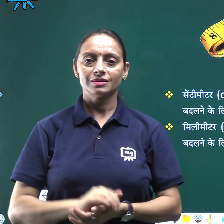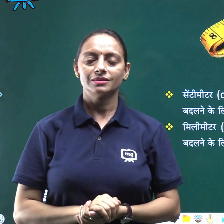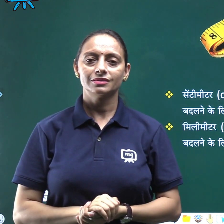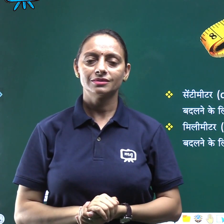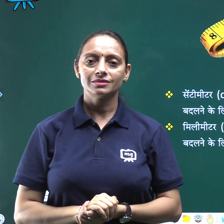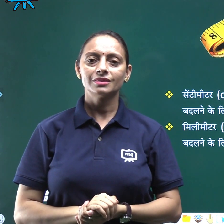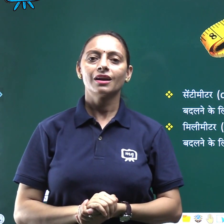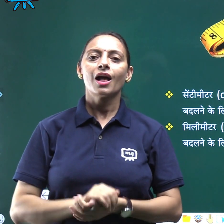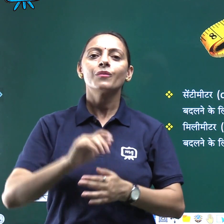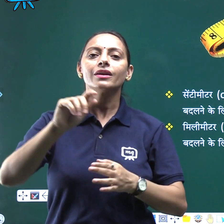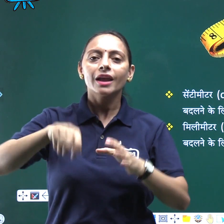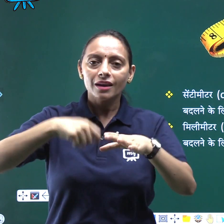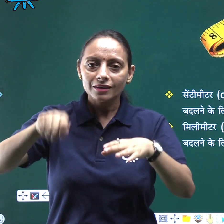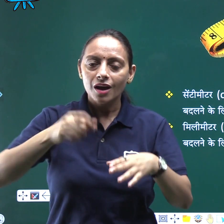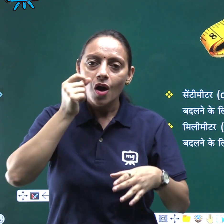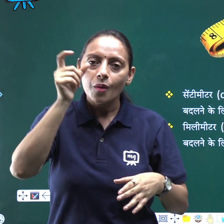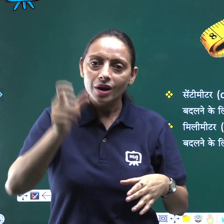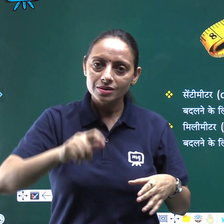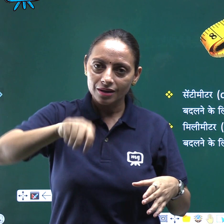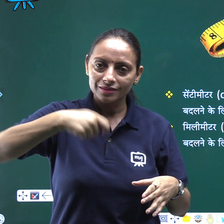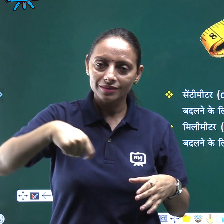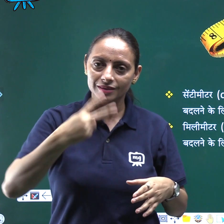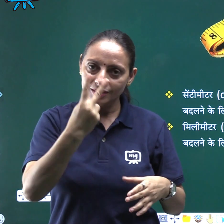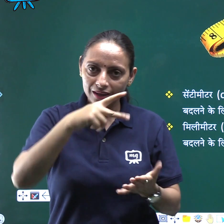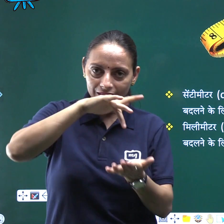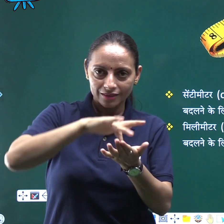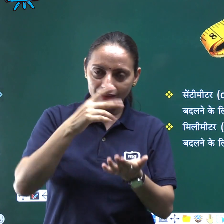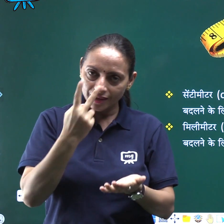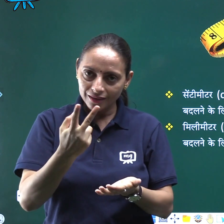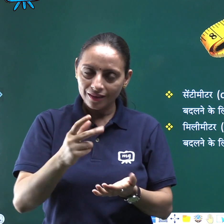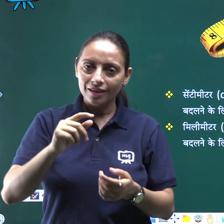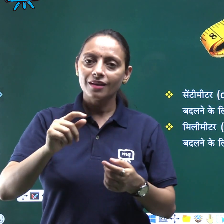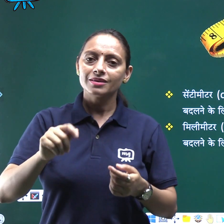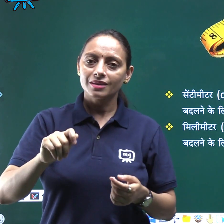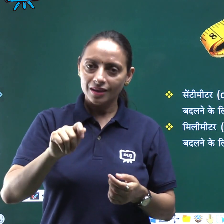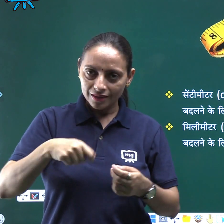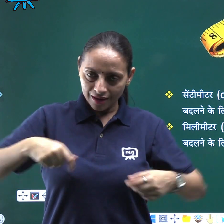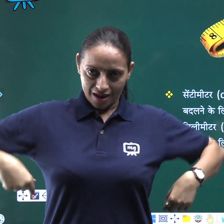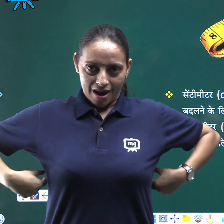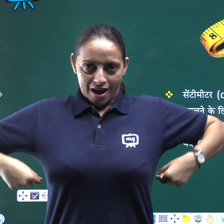अपन टेलर के जाते हैं, वहां अपन देखते हैं ना इंच टेप को,